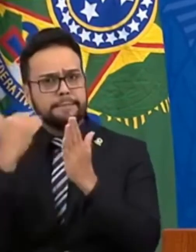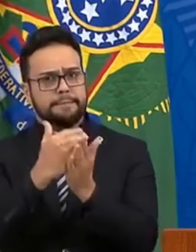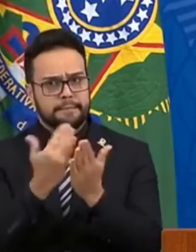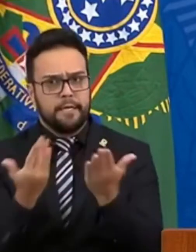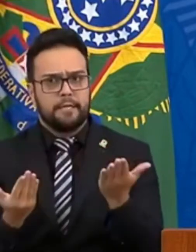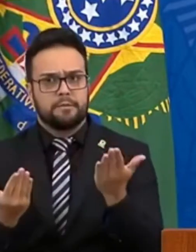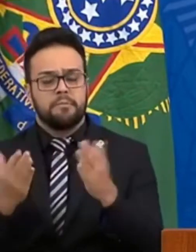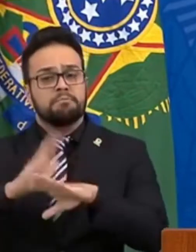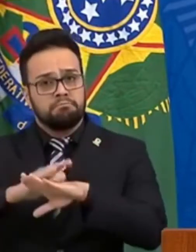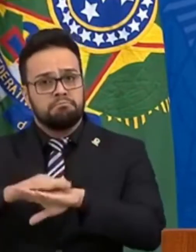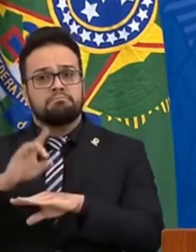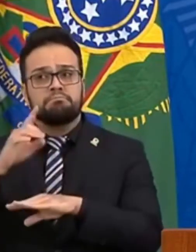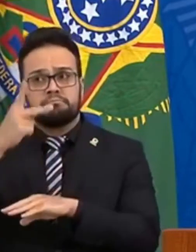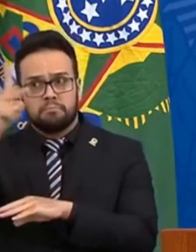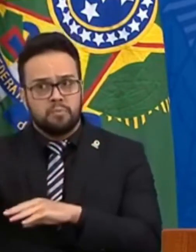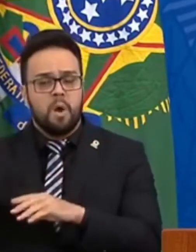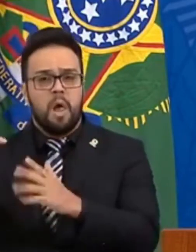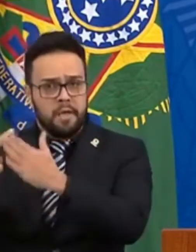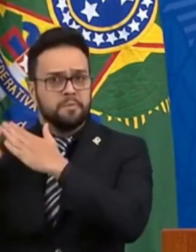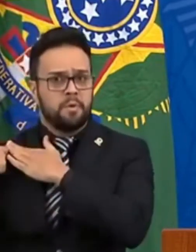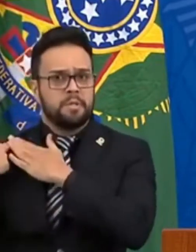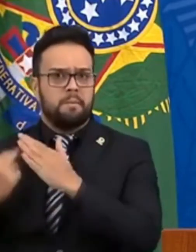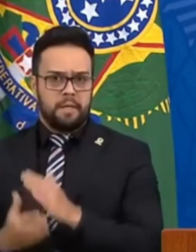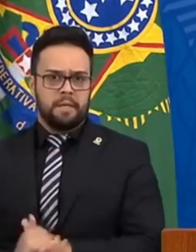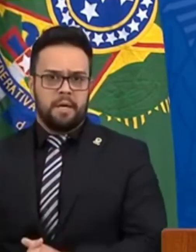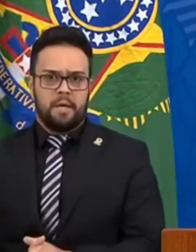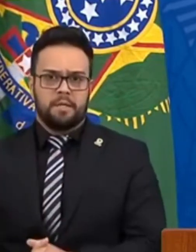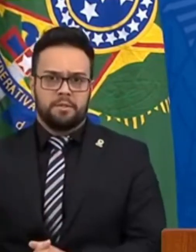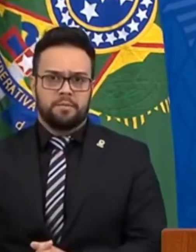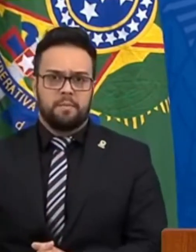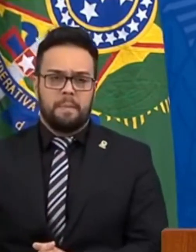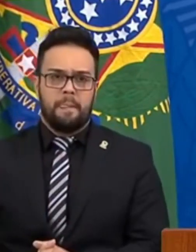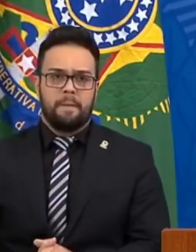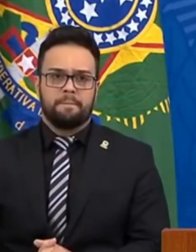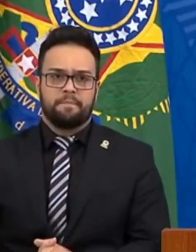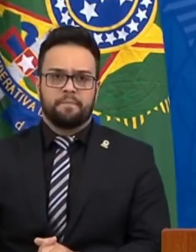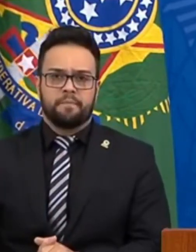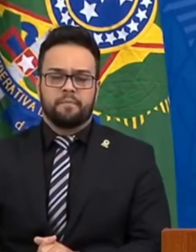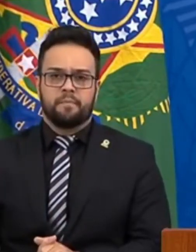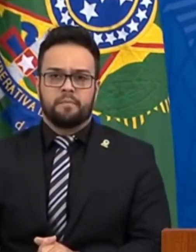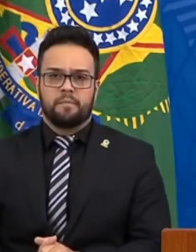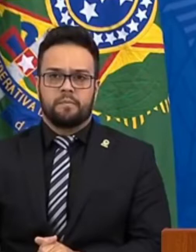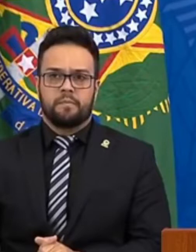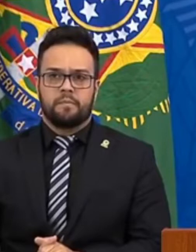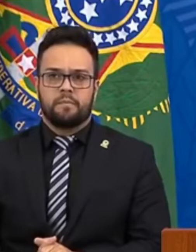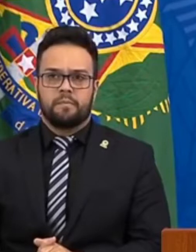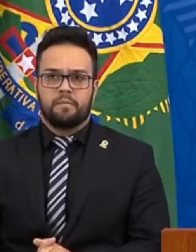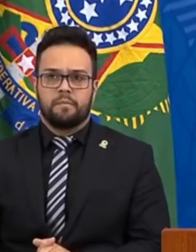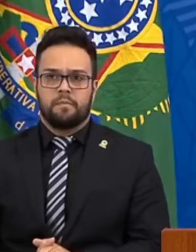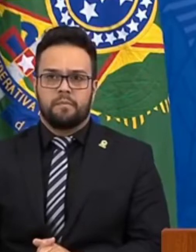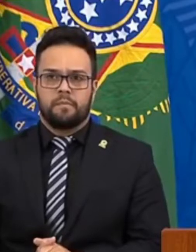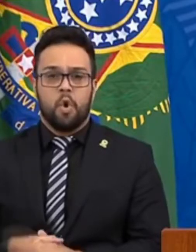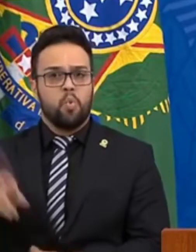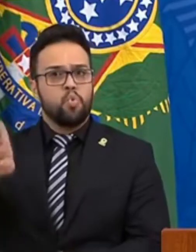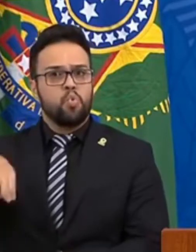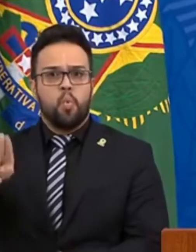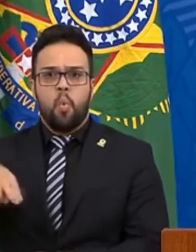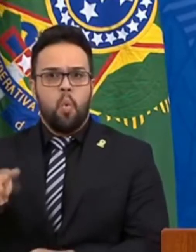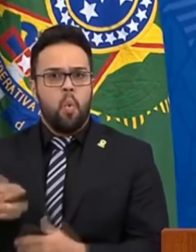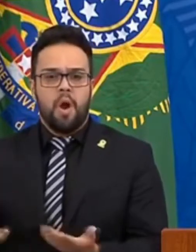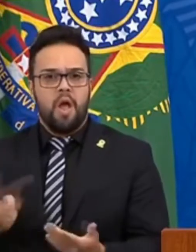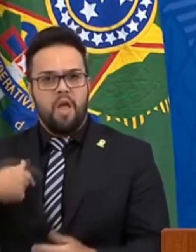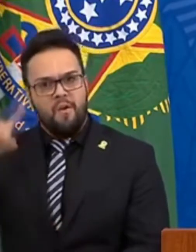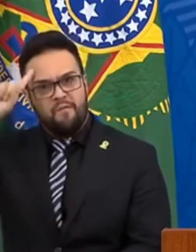fica responsabilizem e por eles jamais eu mandaria o meu as minhas forças armadas